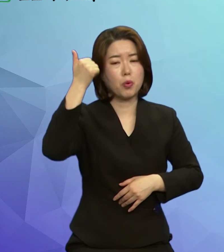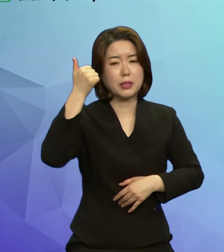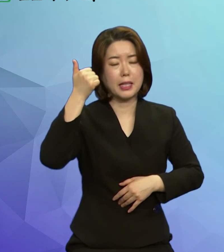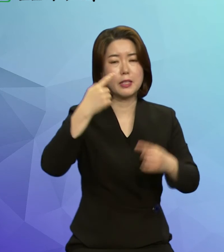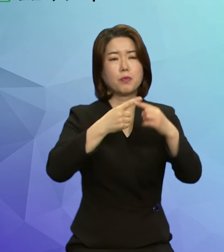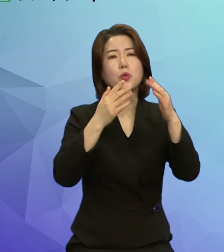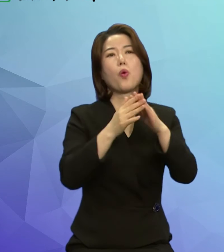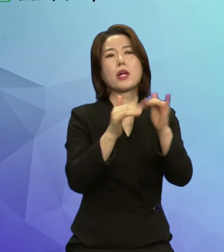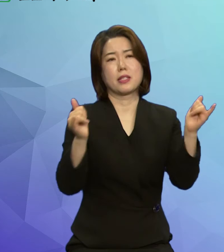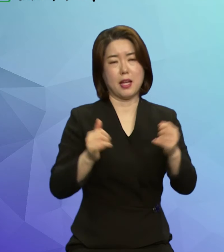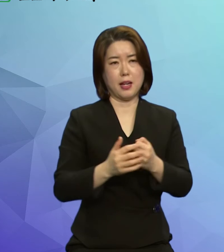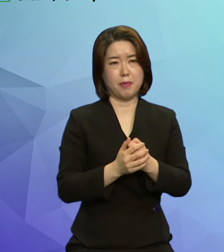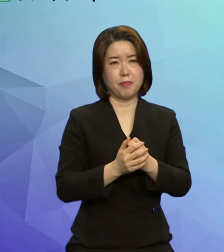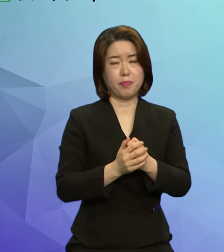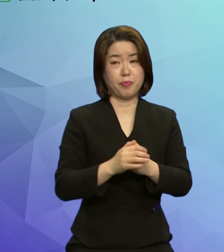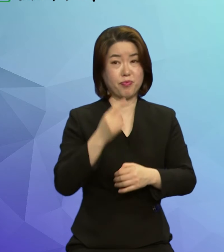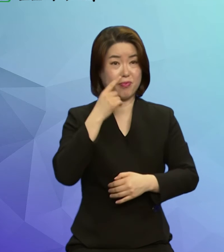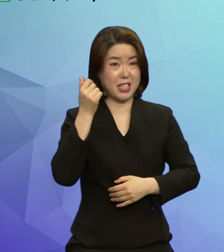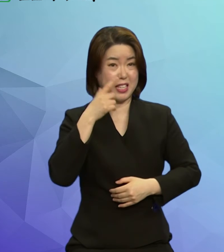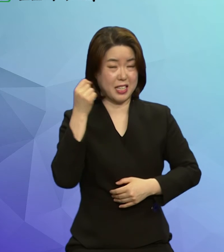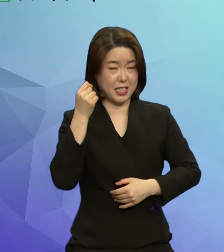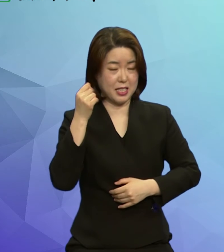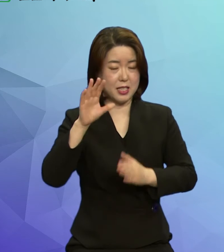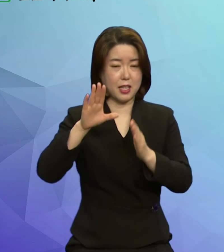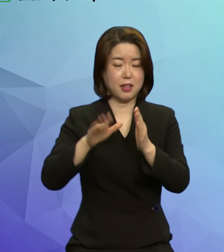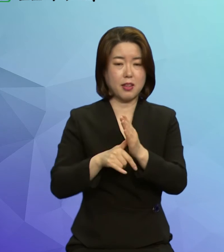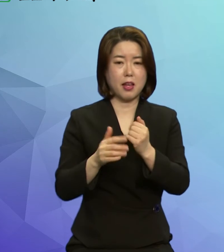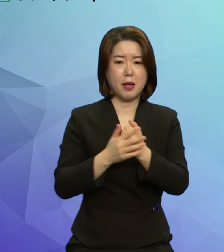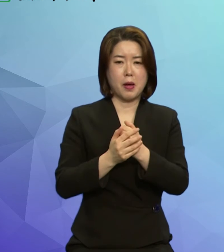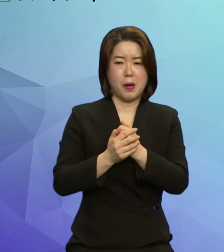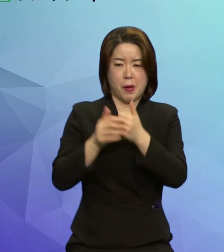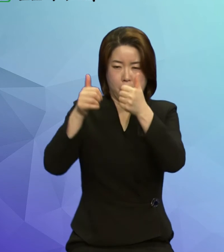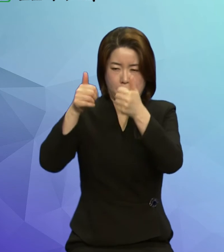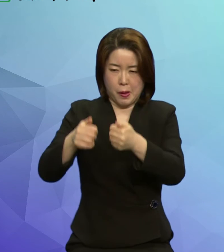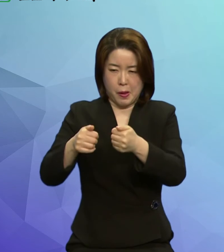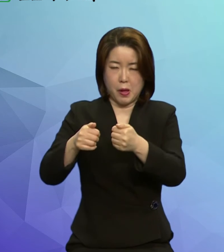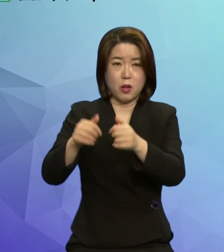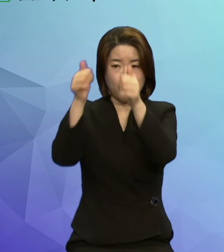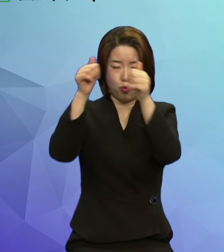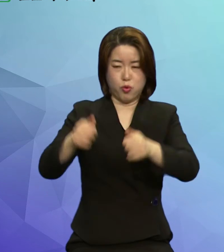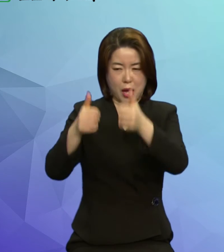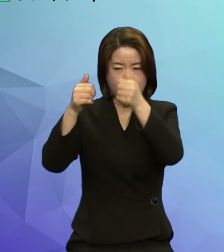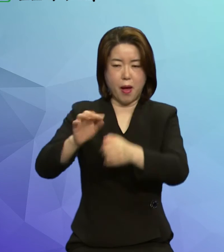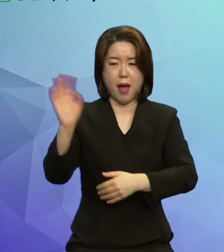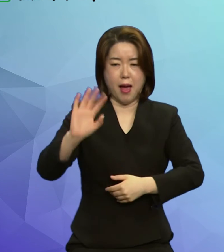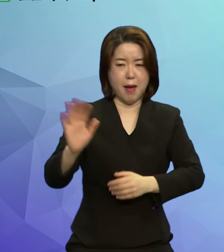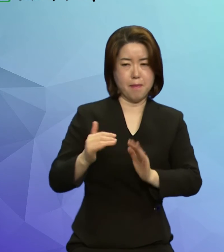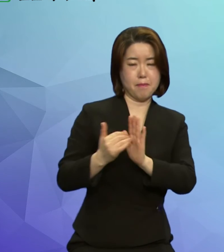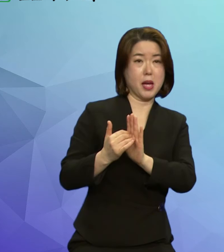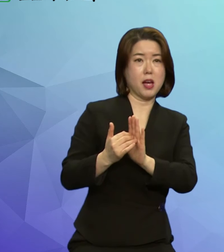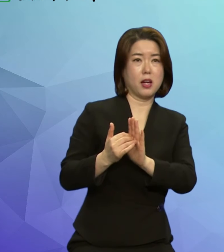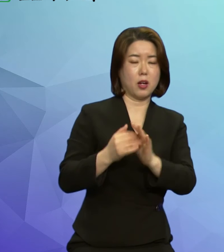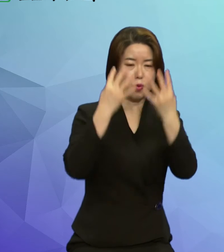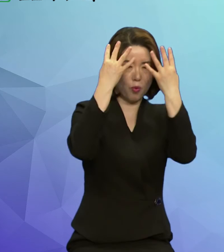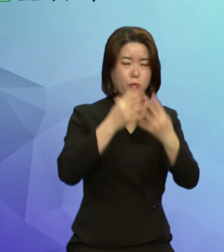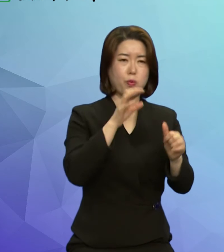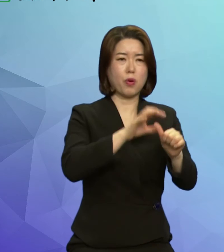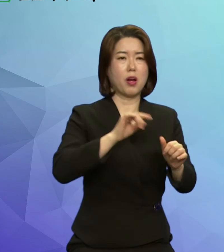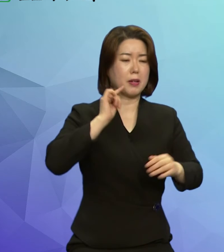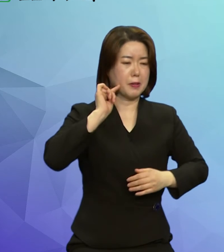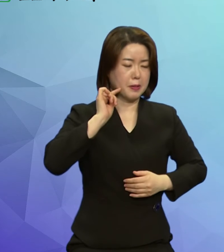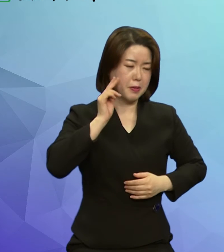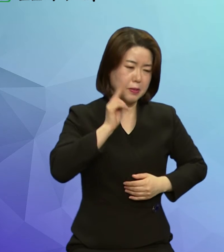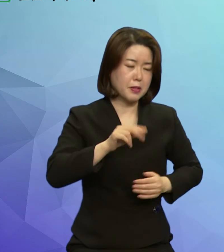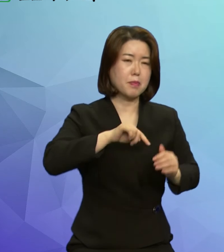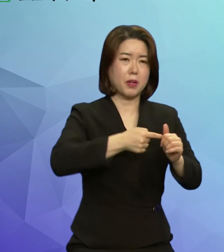일제시대 때 신사참배 거부하고 감옥에 가서 얼마나 고초를 당했는지 모릅니다. 6.25 전쟁 때